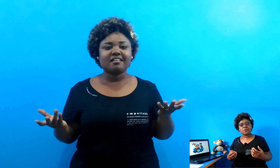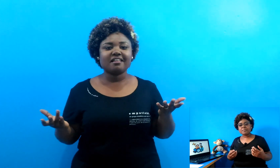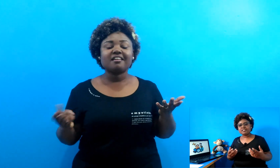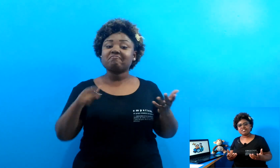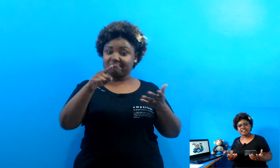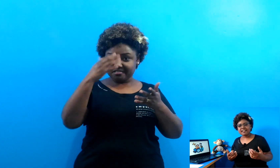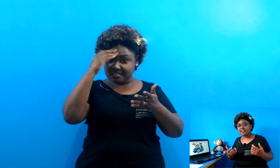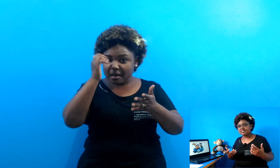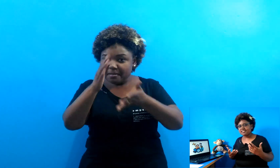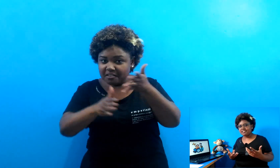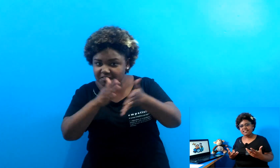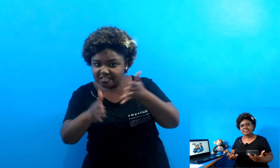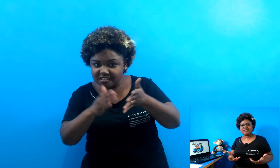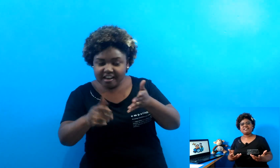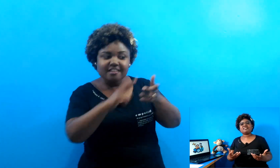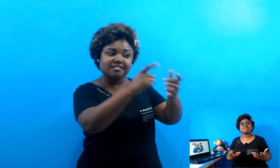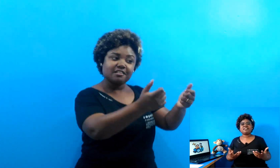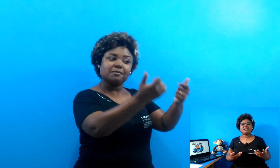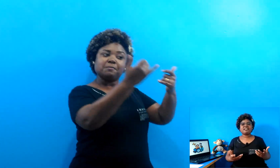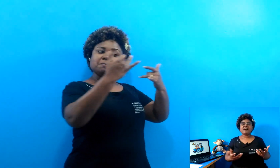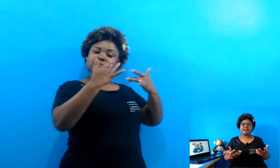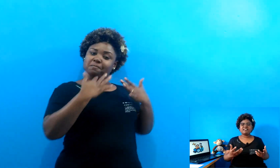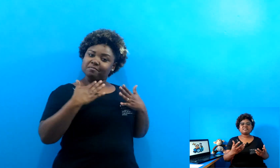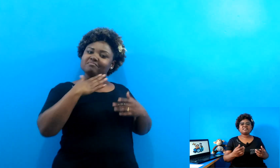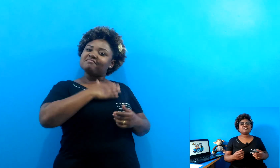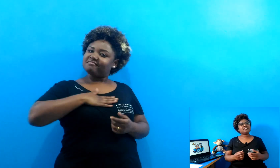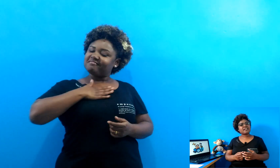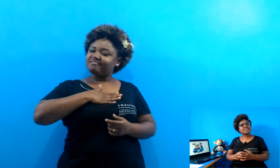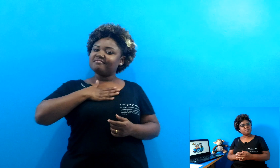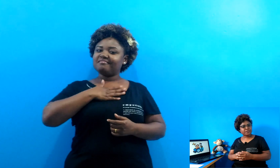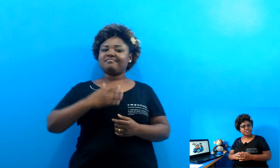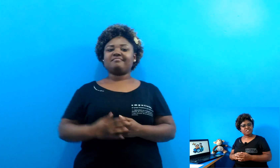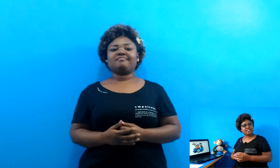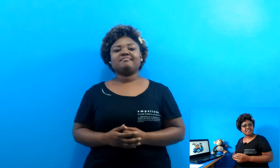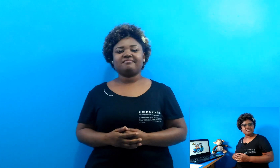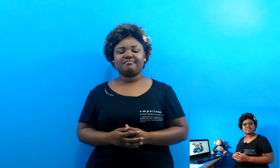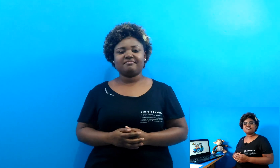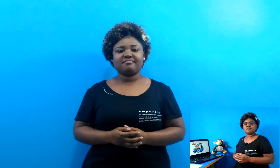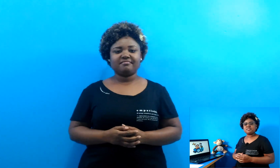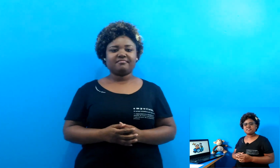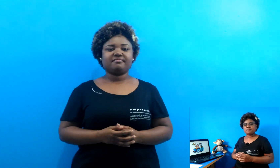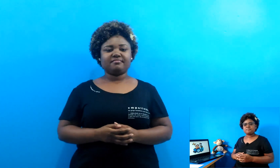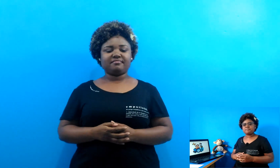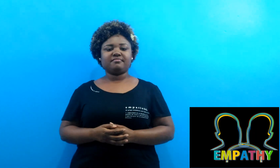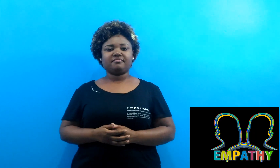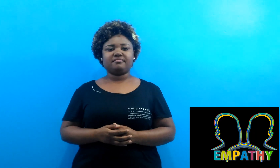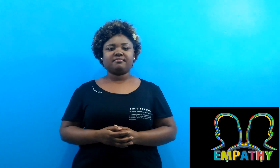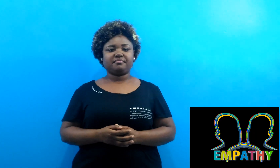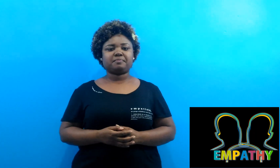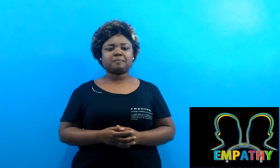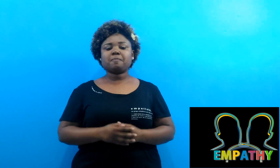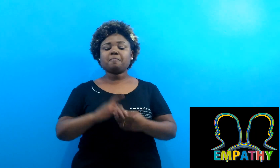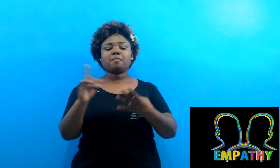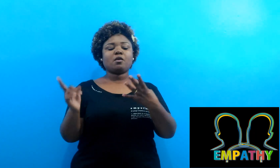com quem compartilhar as alegrias dele. A língua de sinais pode te dar essa satisfação.